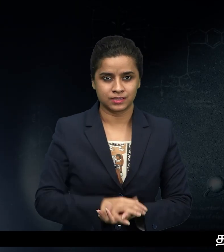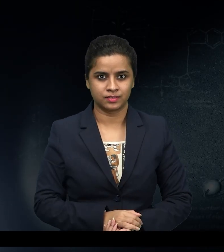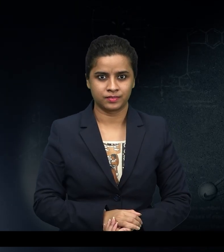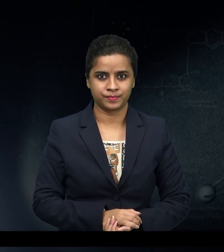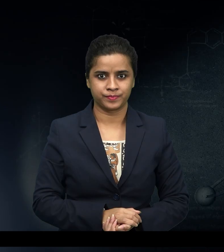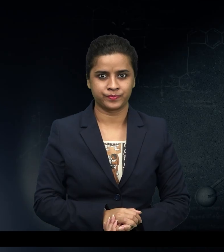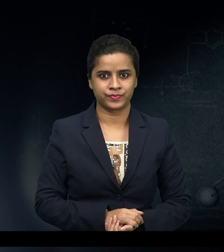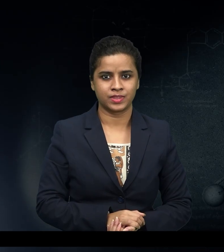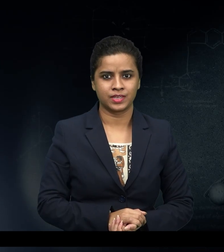மின்தடை,